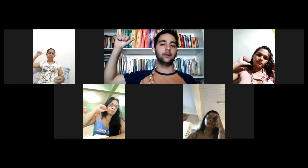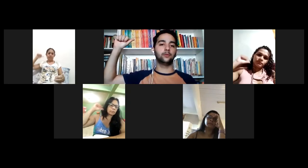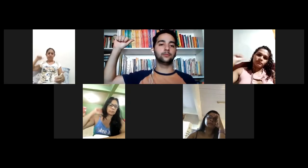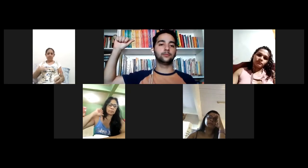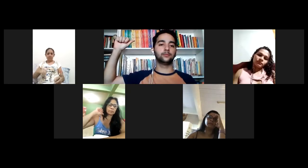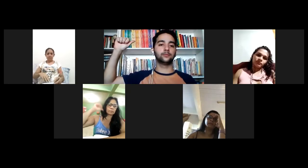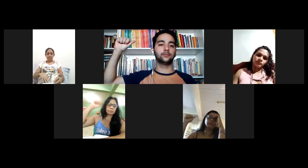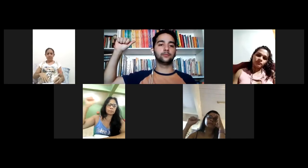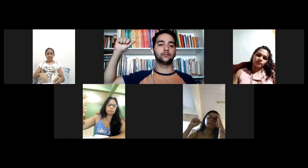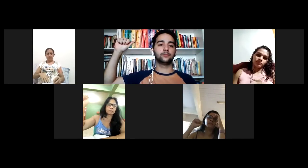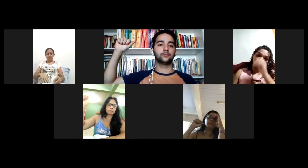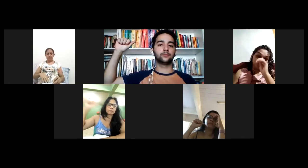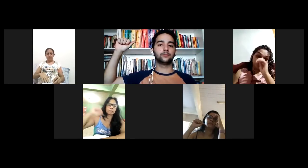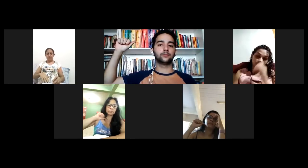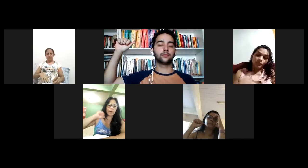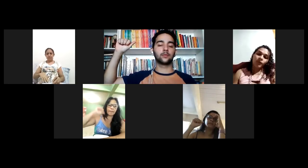Abril.